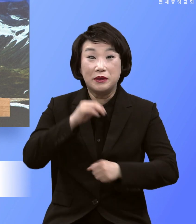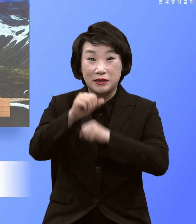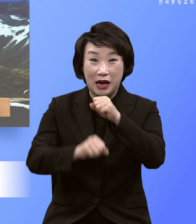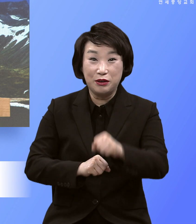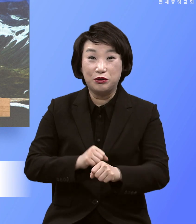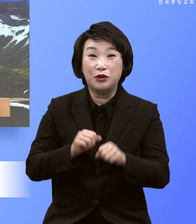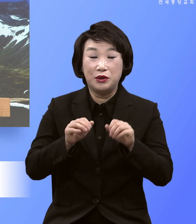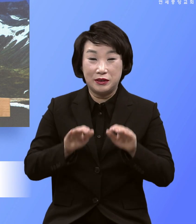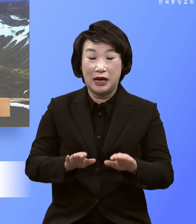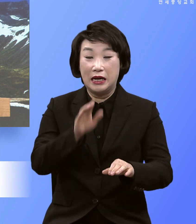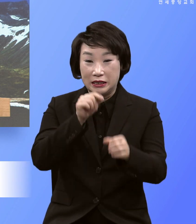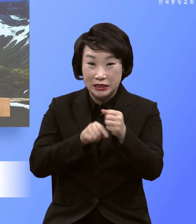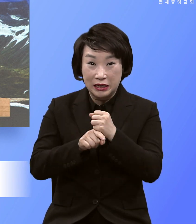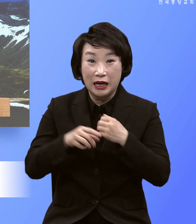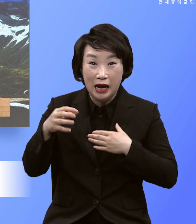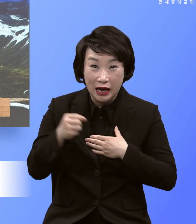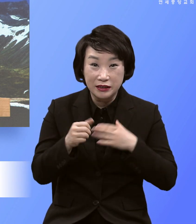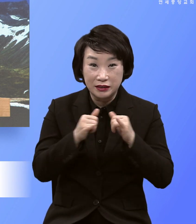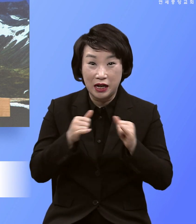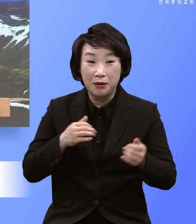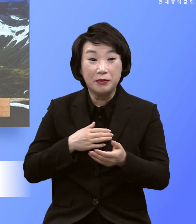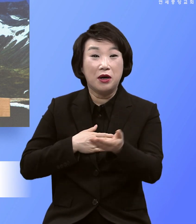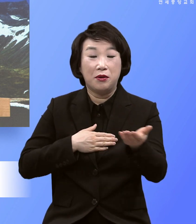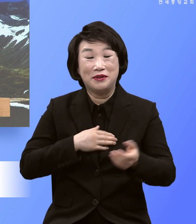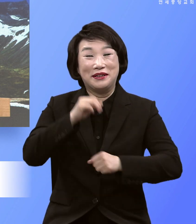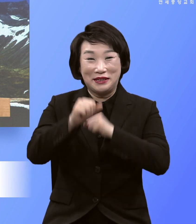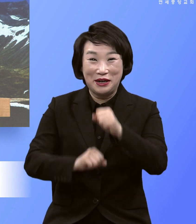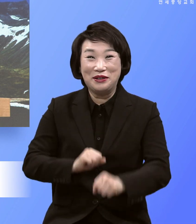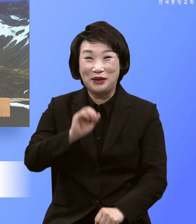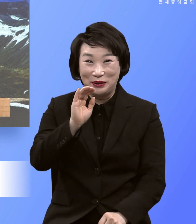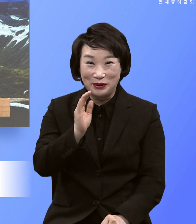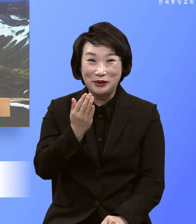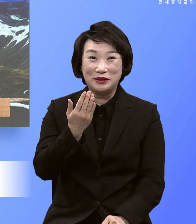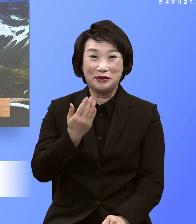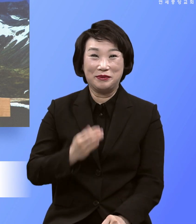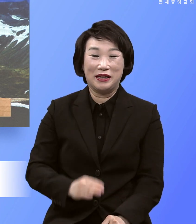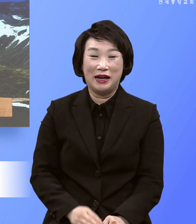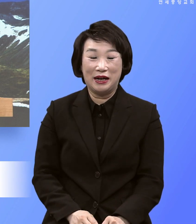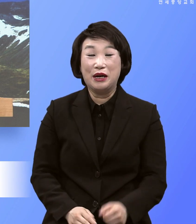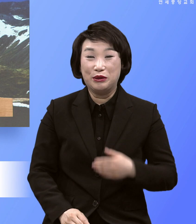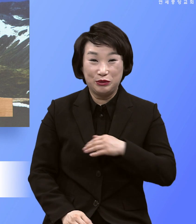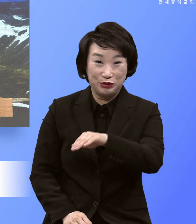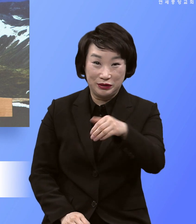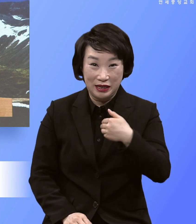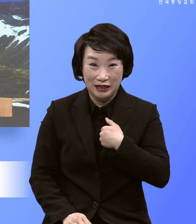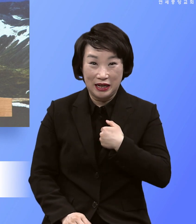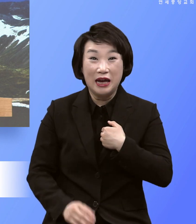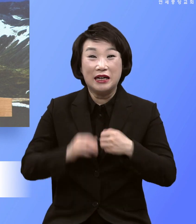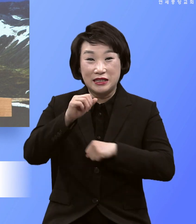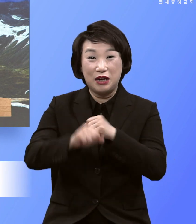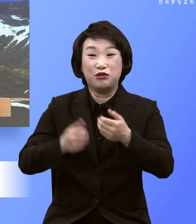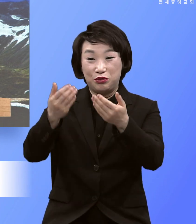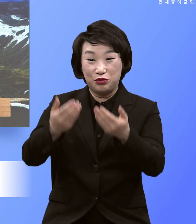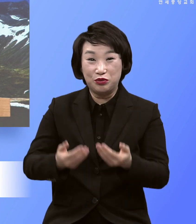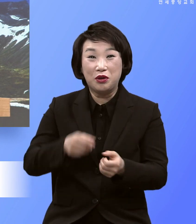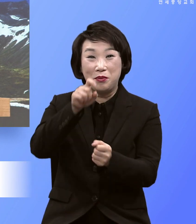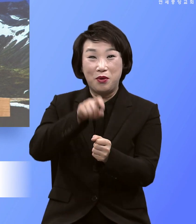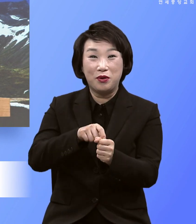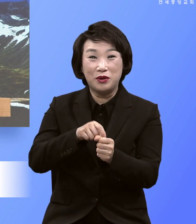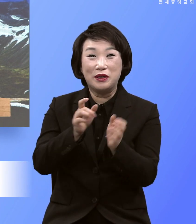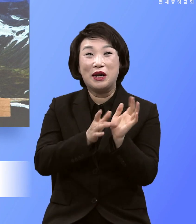자유하고 진리를 가진 자가 자유합니다. 그래서 우리에게 자유를 주러